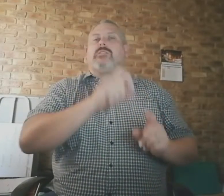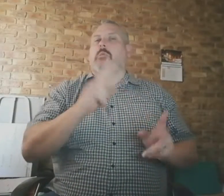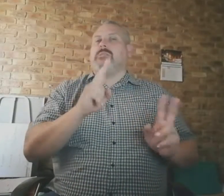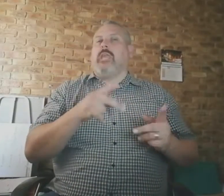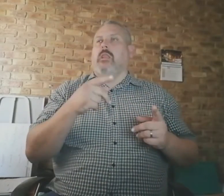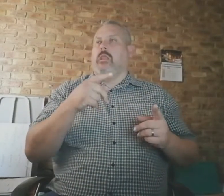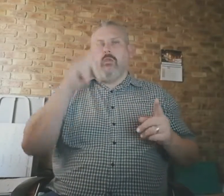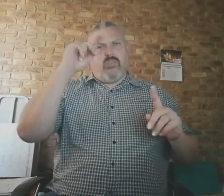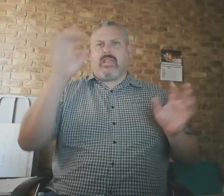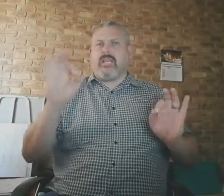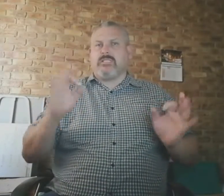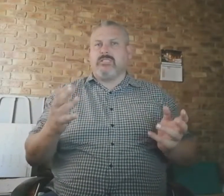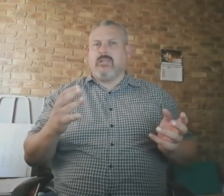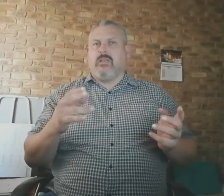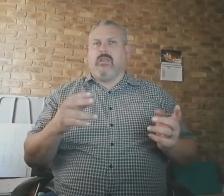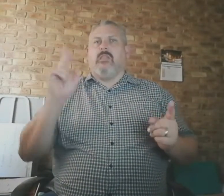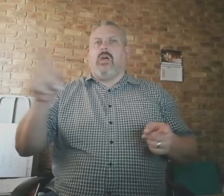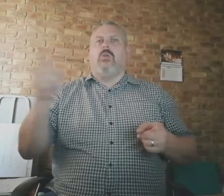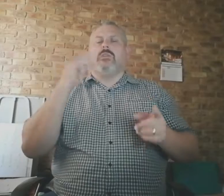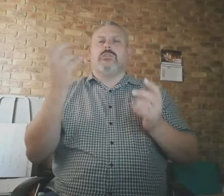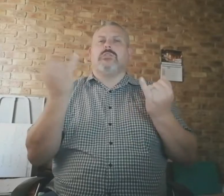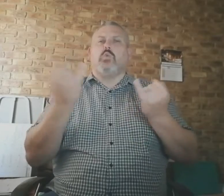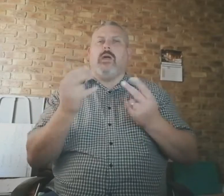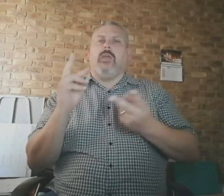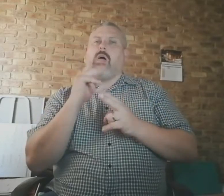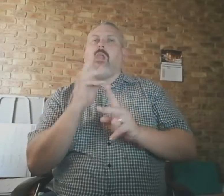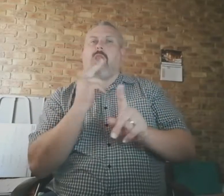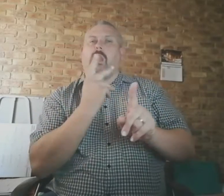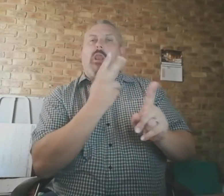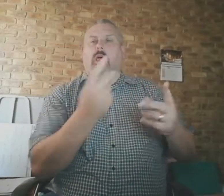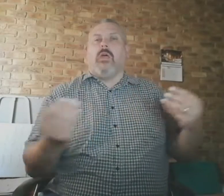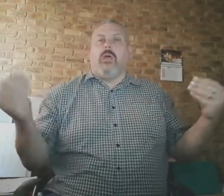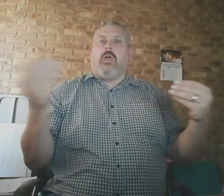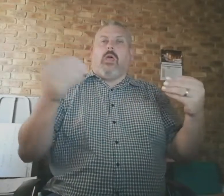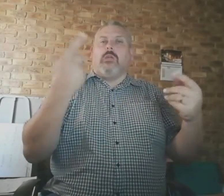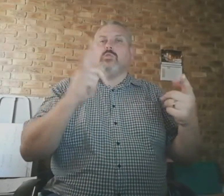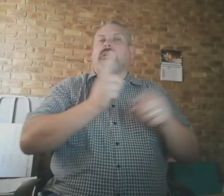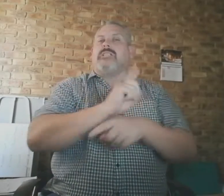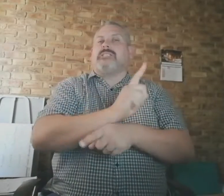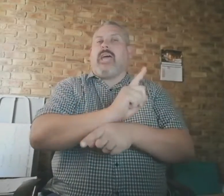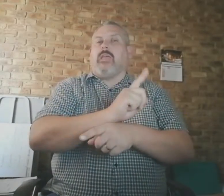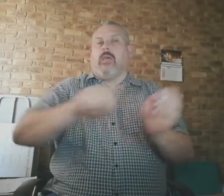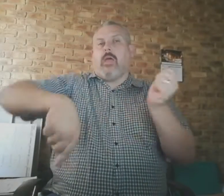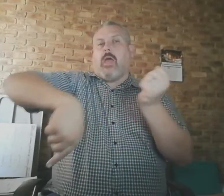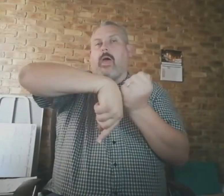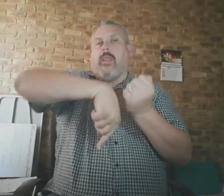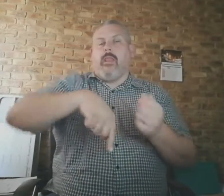persoon, miskien, weet niks, nou, stoor, lalalalalala, soos, getweren staf, en,